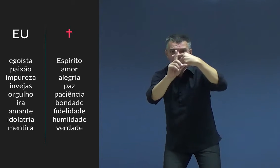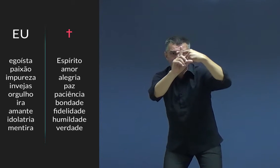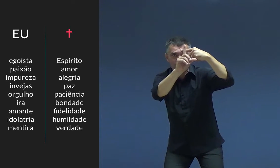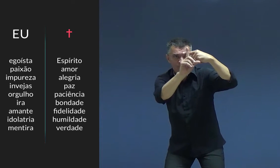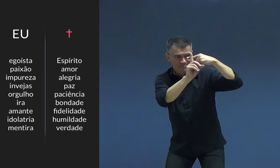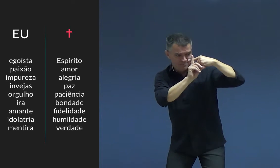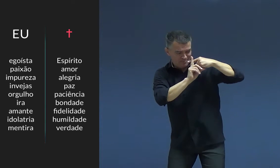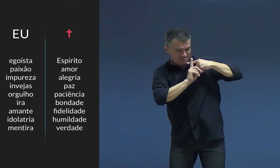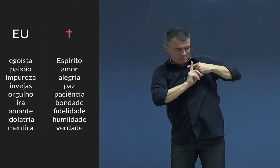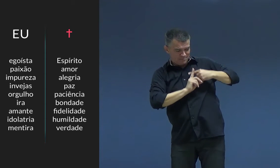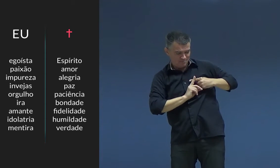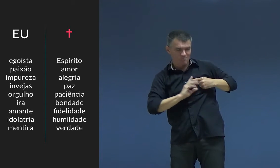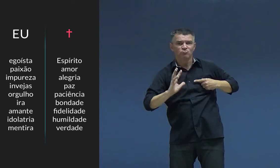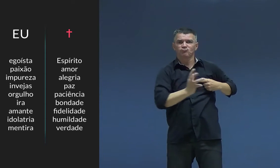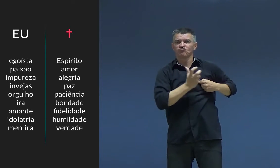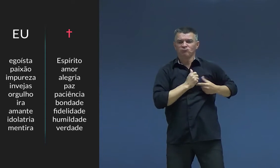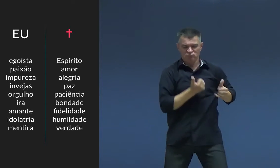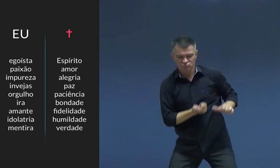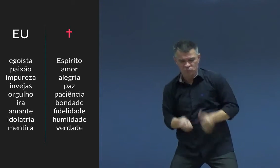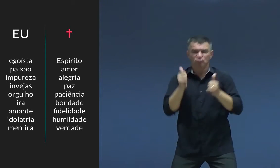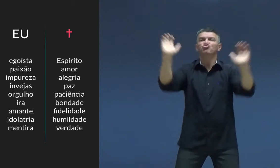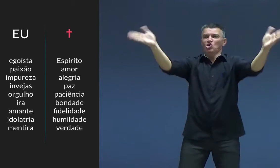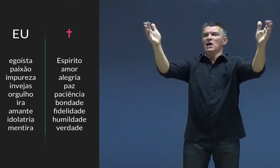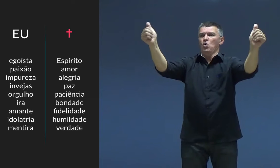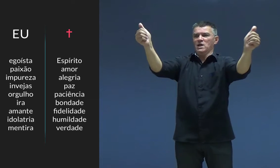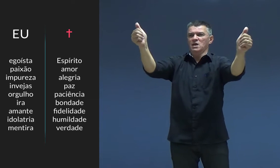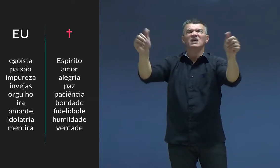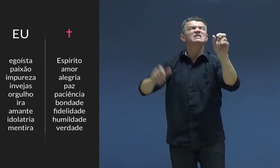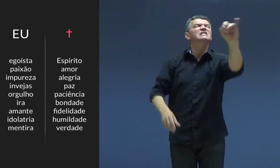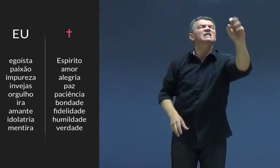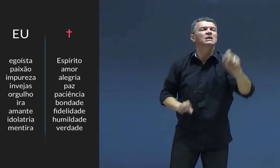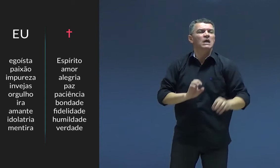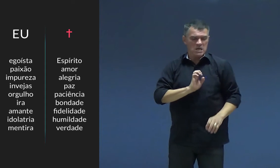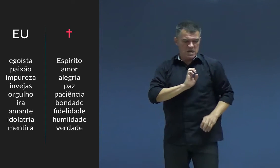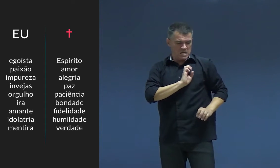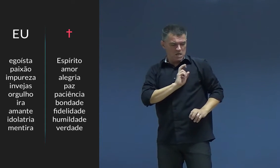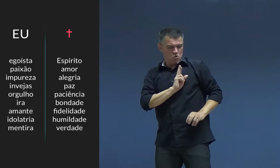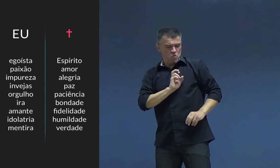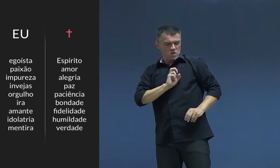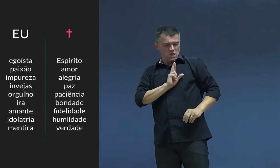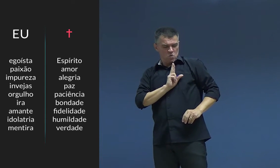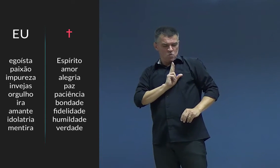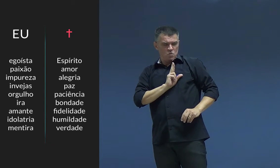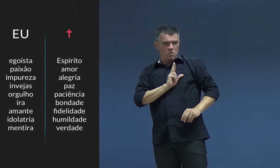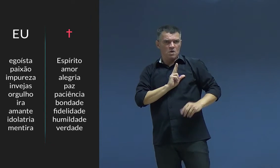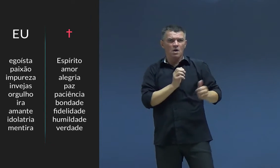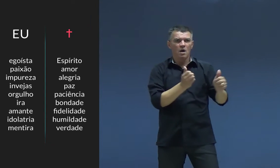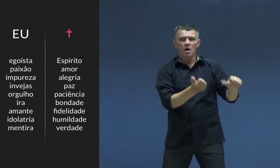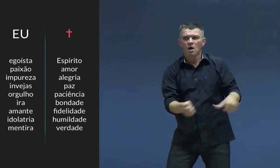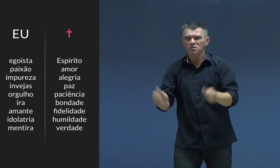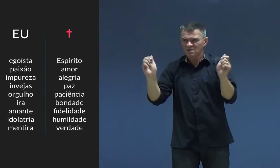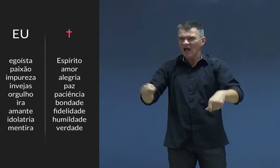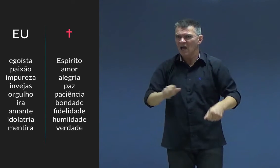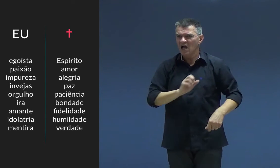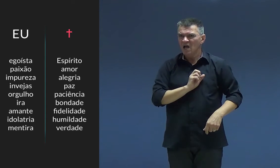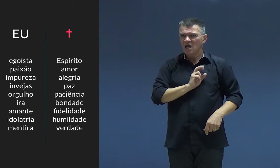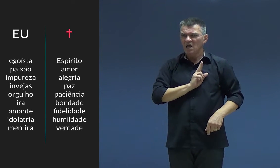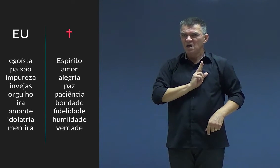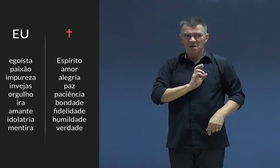Por quê? Porque a cruz está em mim. Porque eu já fui salvo, já fui batizado. Se eu